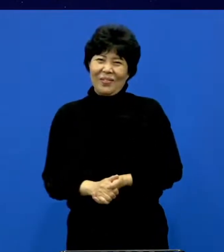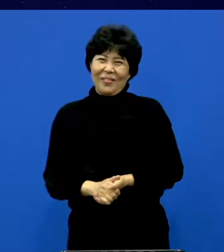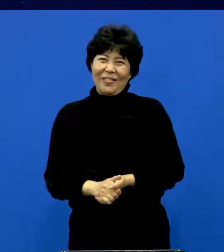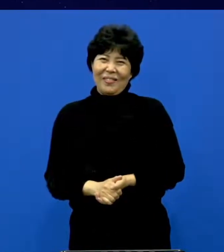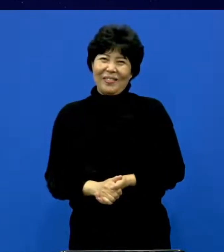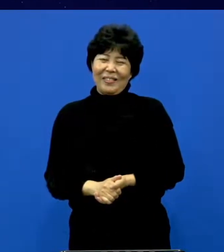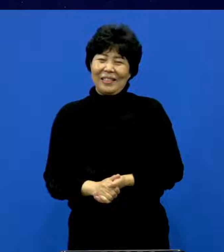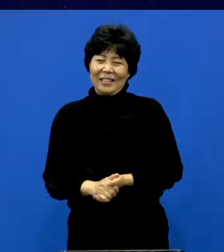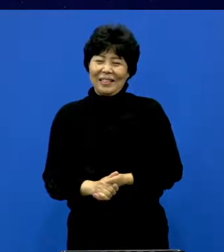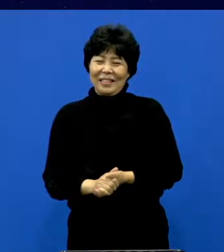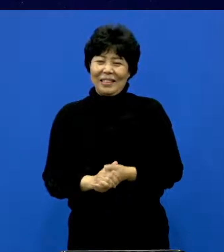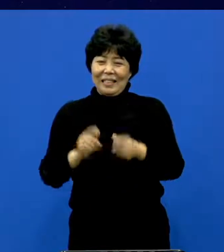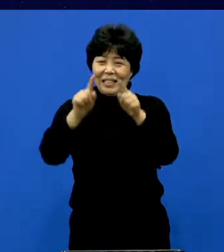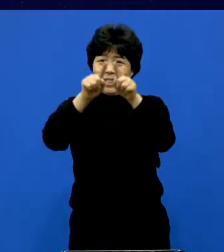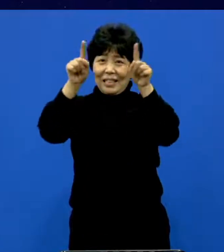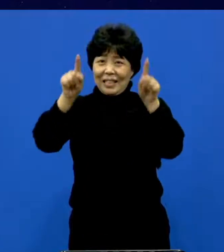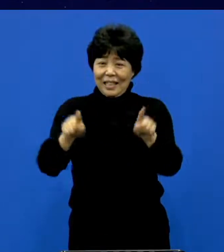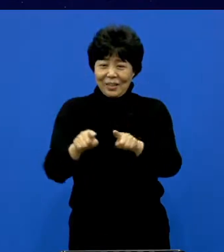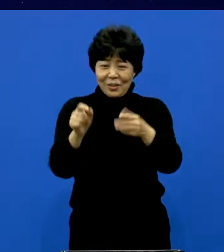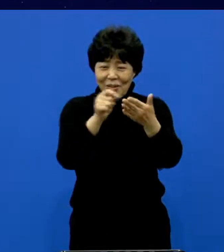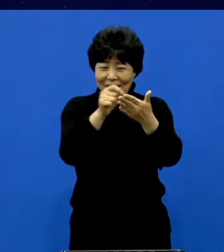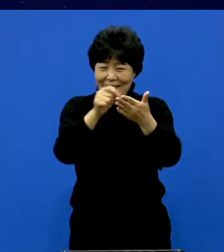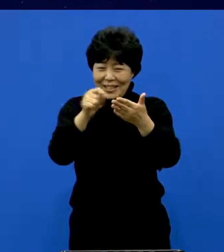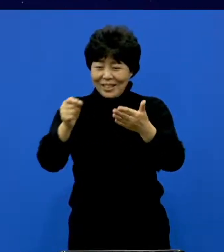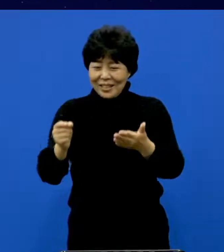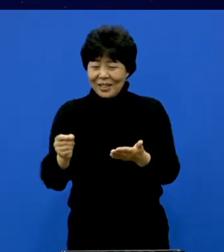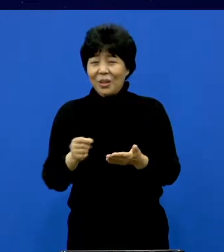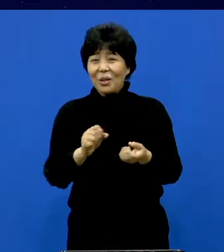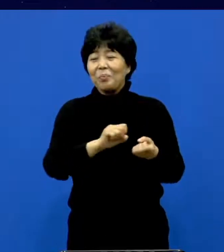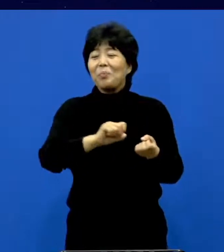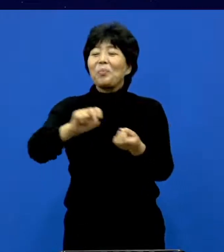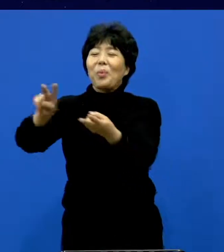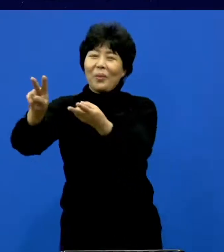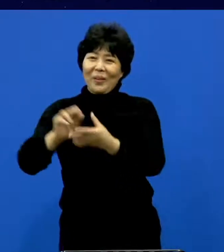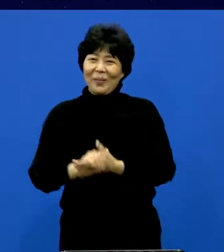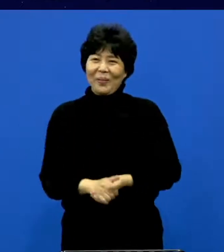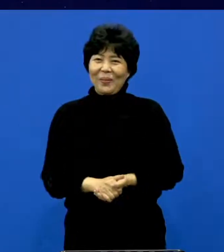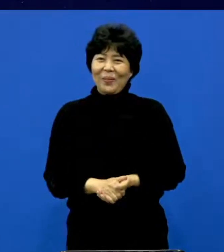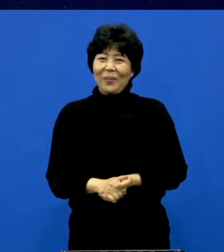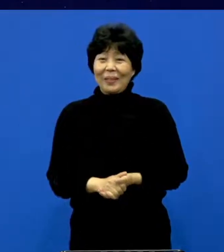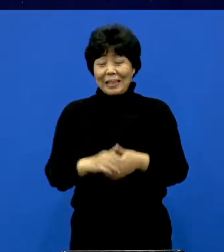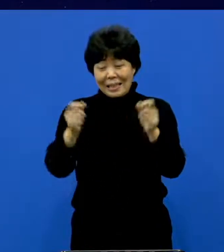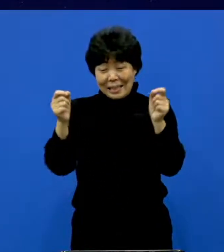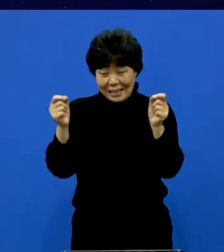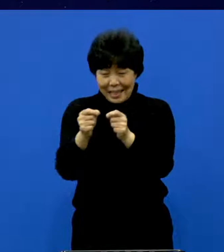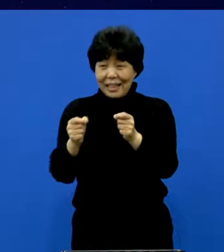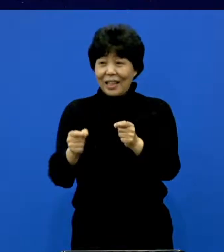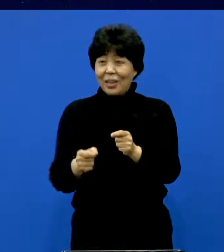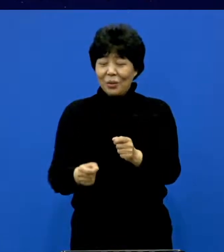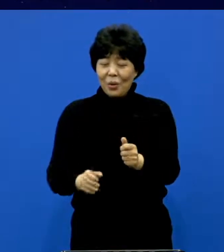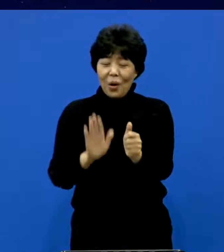하나 보내시고, 그죠? 말로 하기는 좀 거북하고 그러면 짧게라도 하나 쓰고,